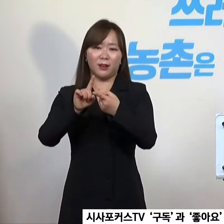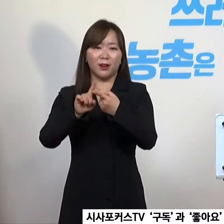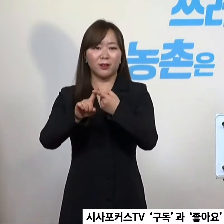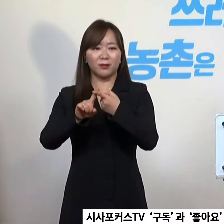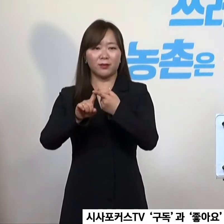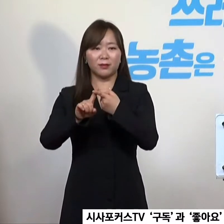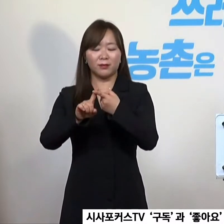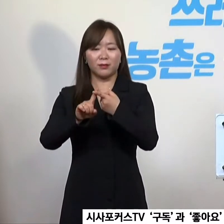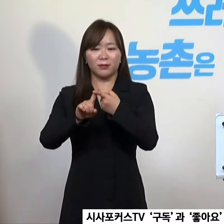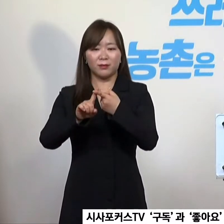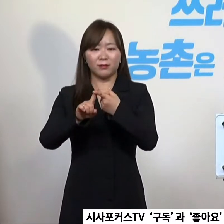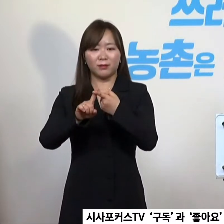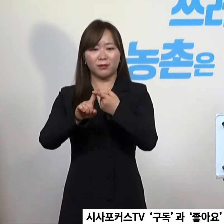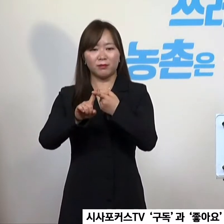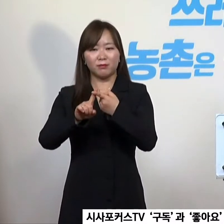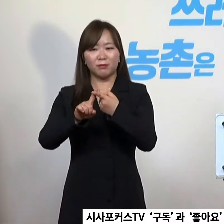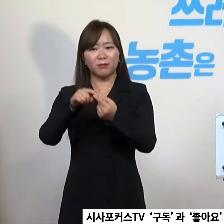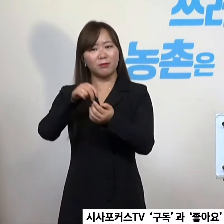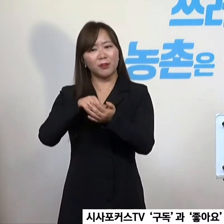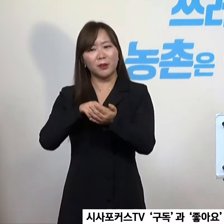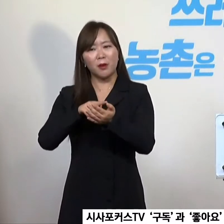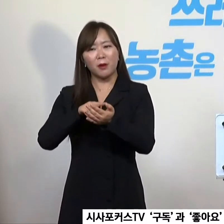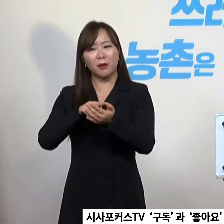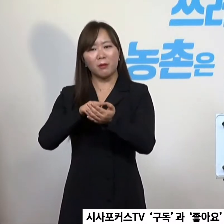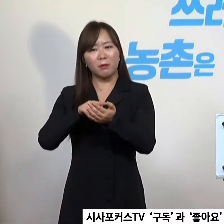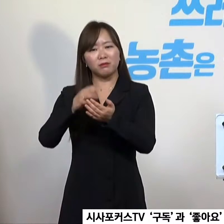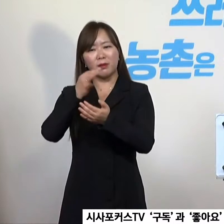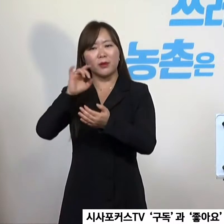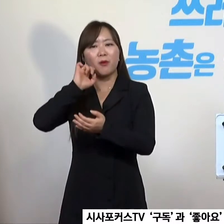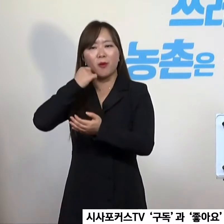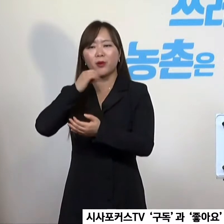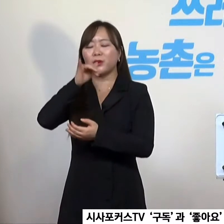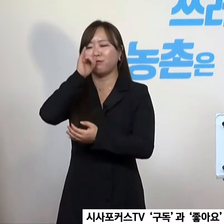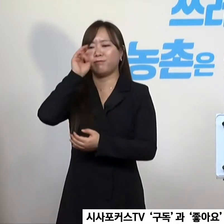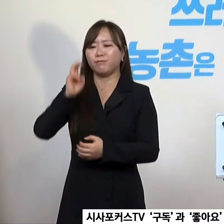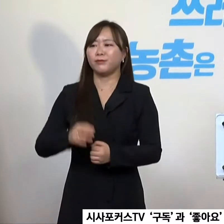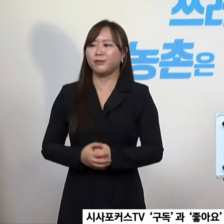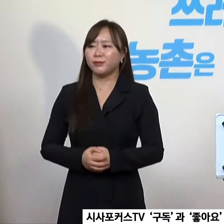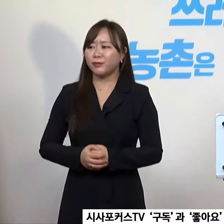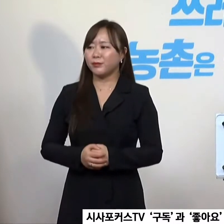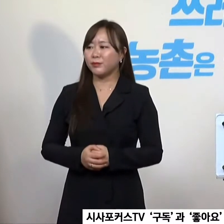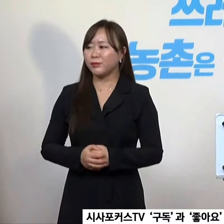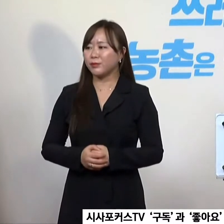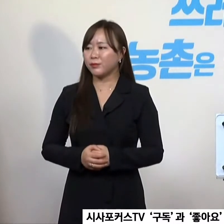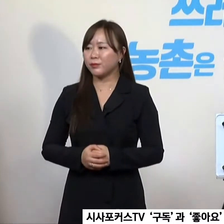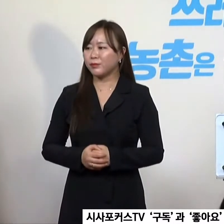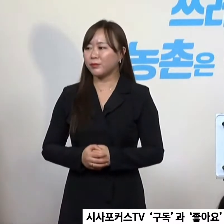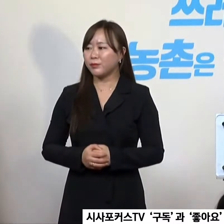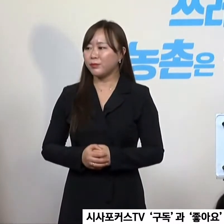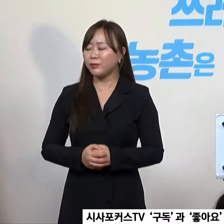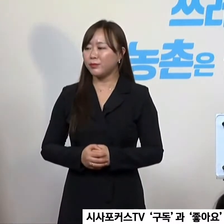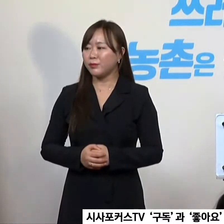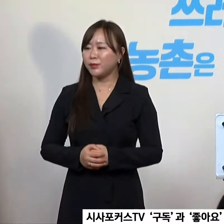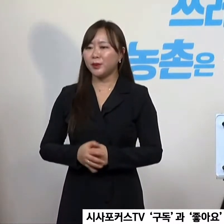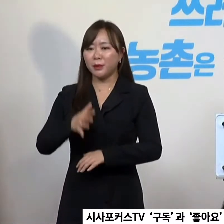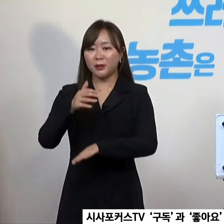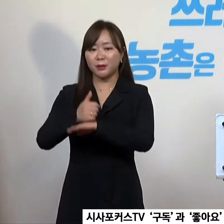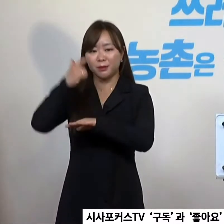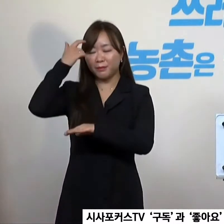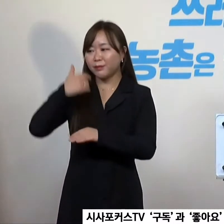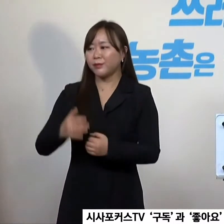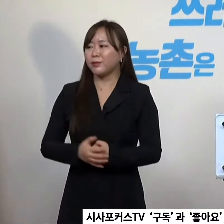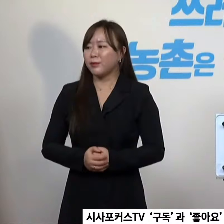액면대로 좀 받아들이기 좀 어려운 부분이 있는 것 같습니다. 네. 네. 마지막으로 우리 후상위원 주제는 지금 앞으로